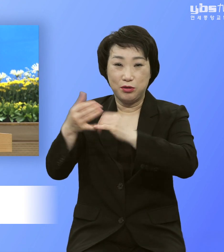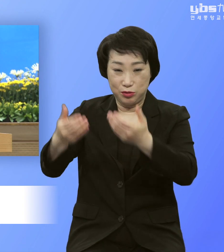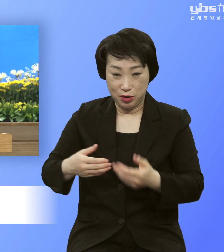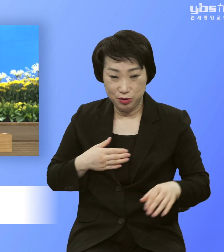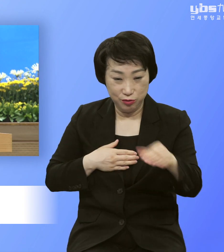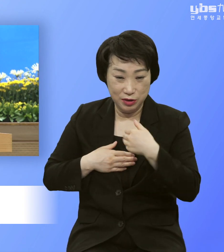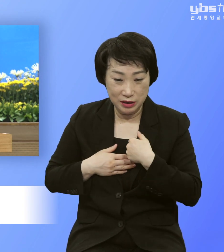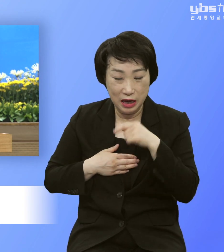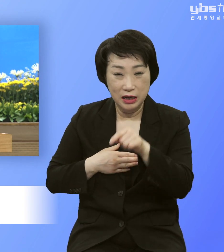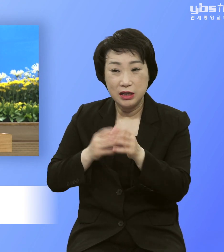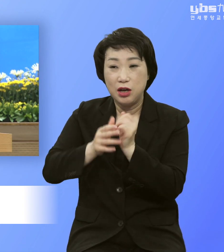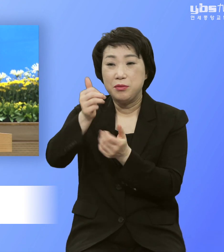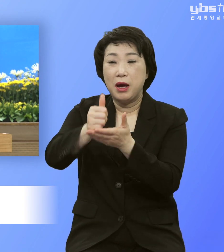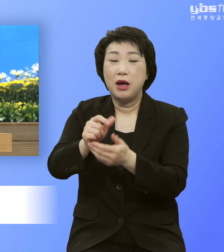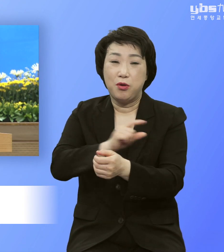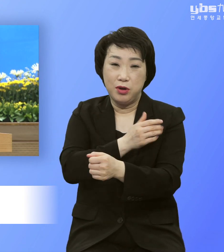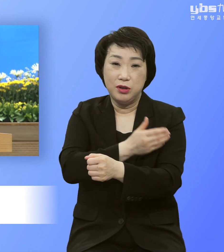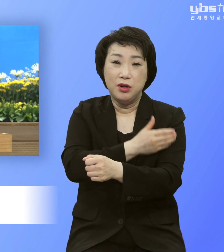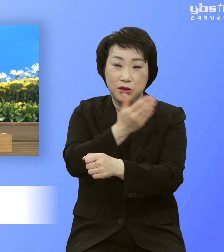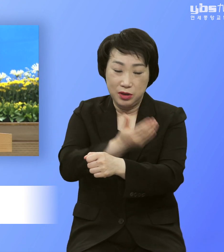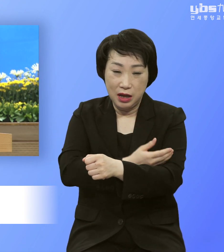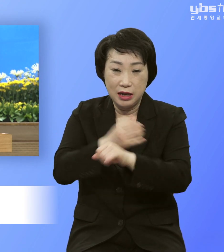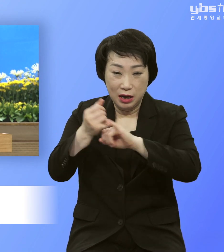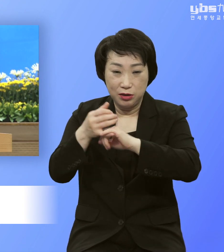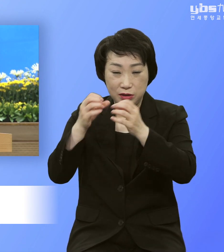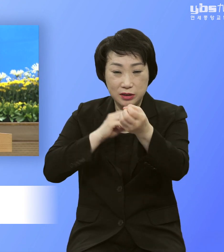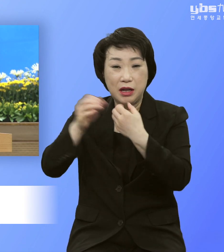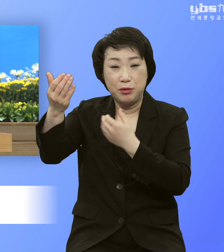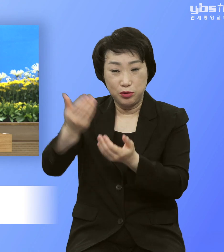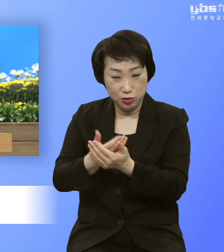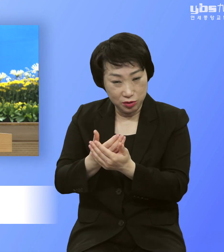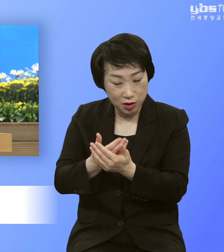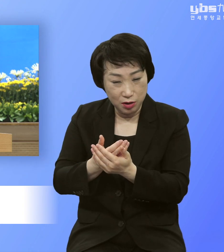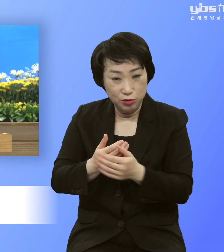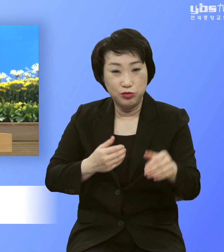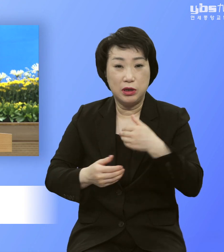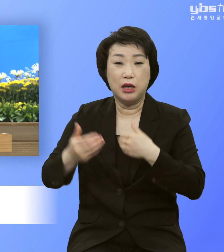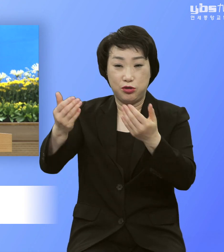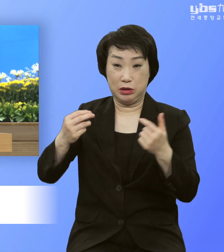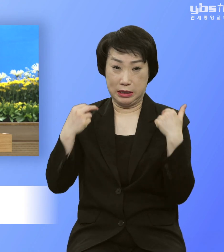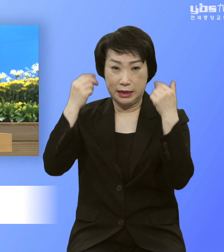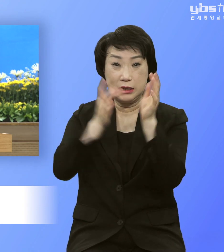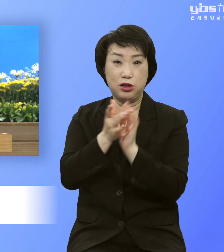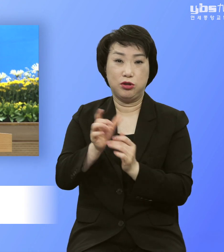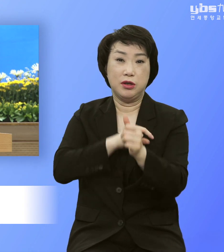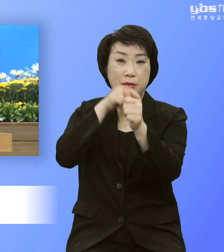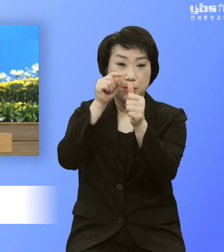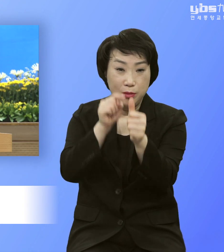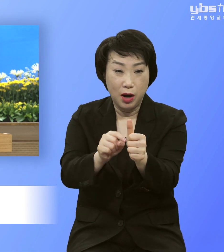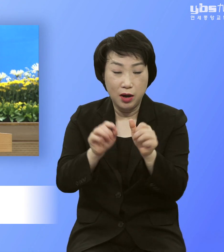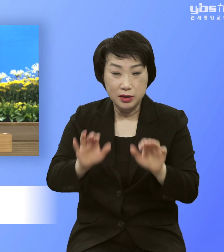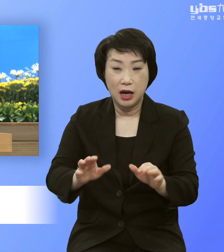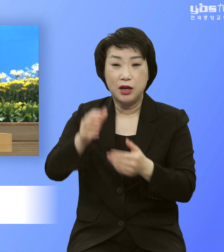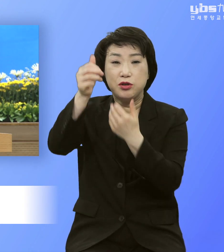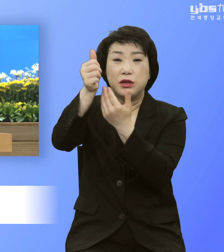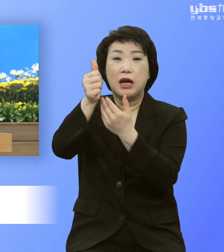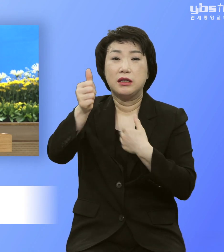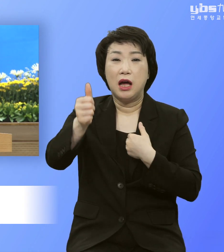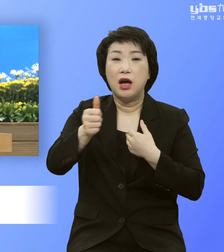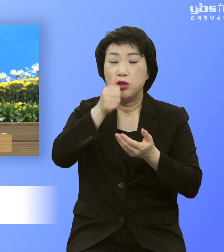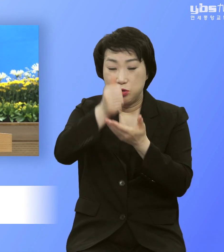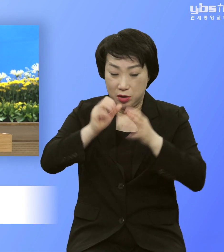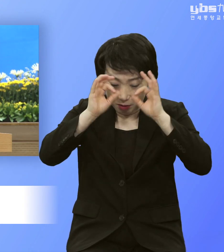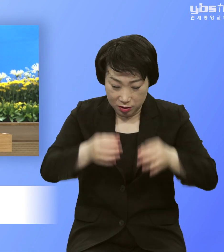시간 그 권세와 그 약속을 이루어 주시옵소서. 우리에게 주신 나사렛 예수님의 이름으로 명하노니 주님 앞에 나의